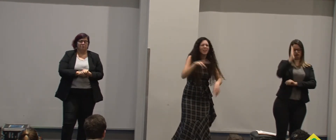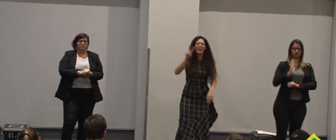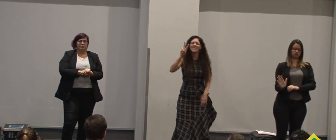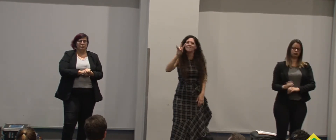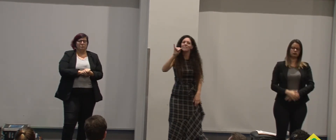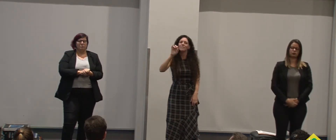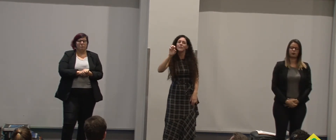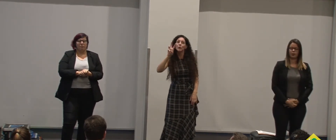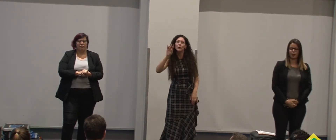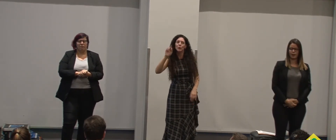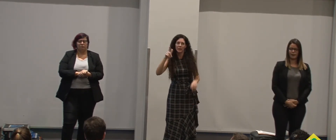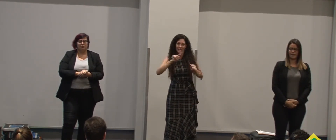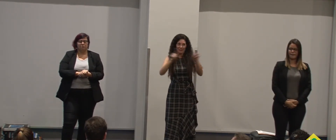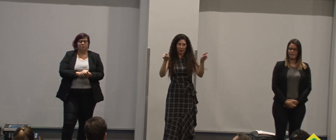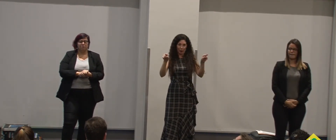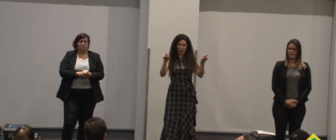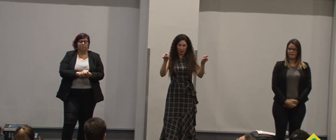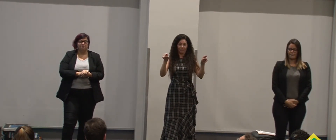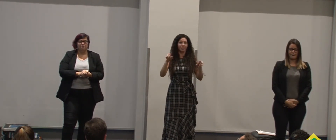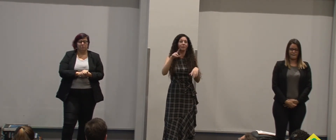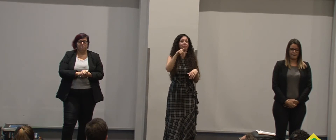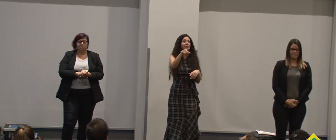também fixem.